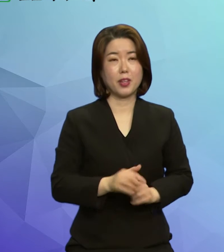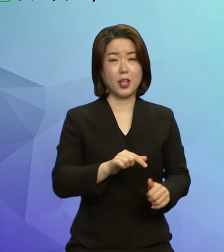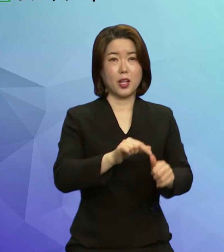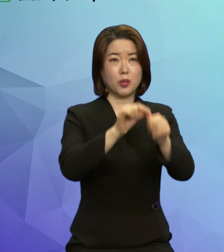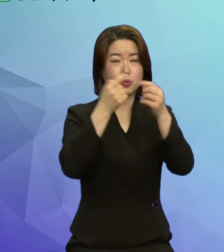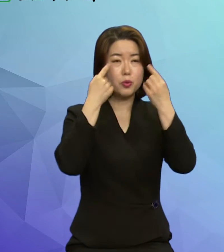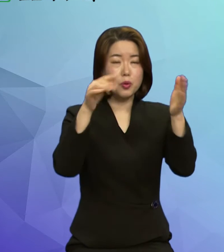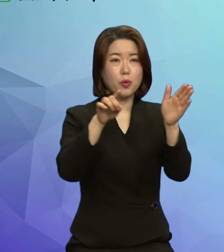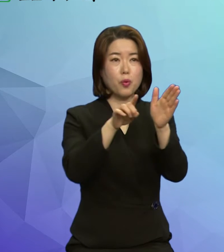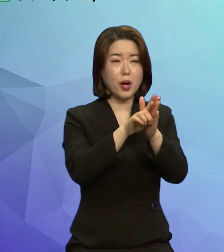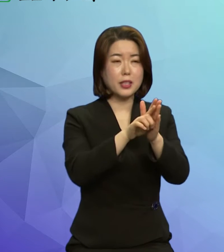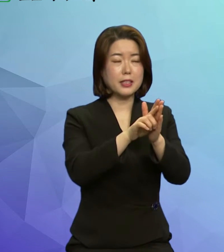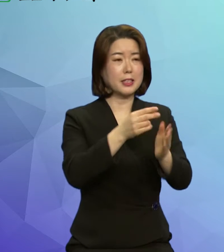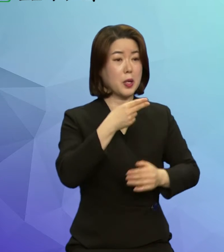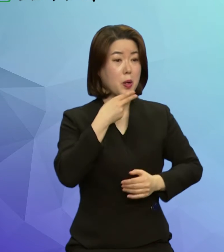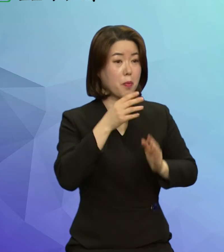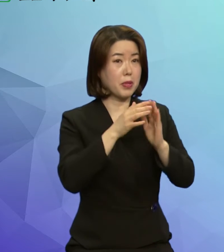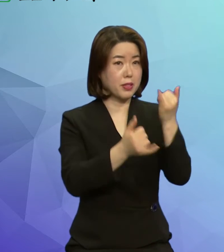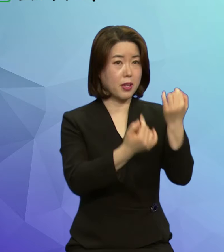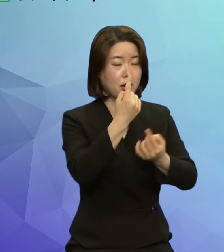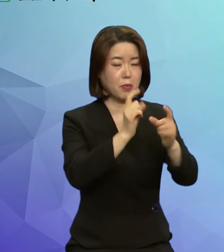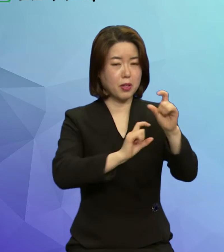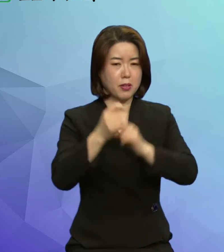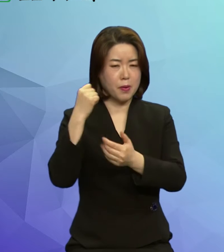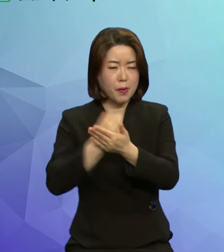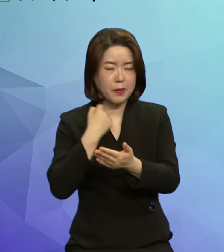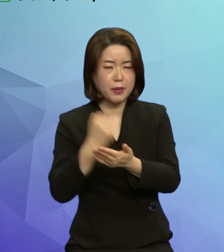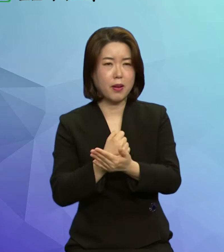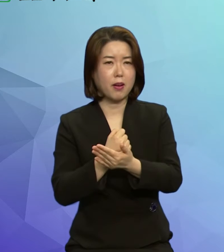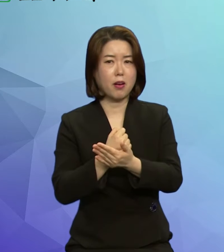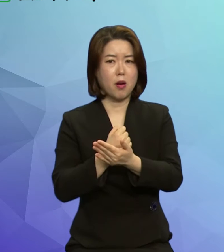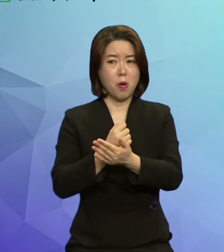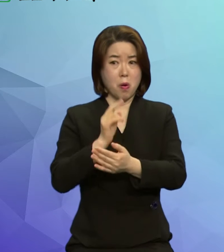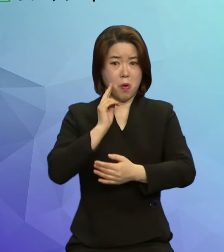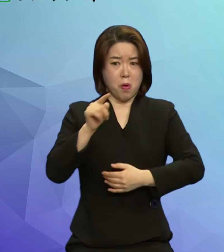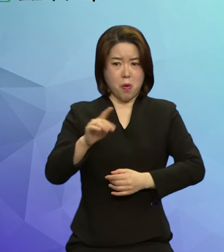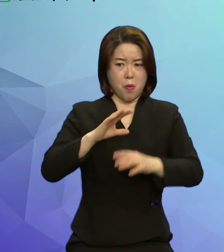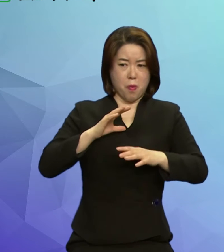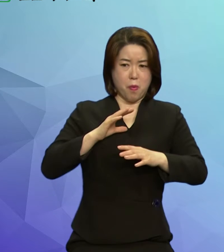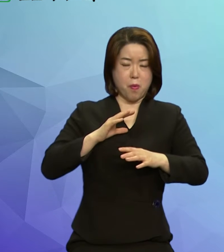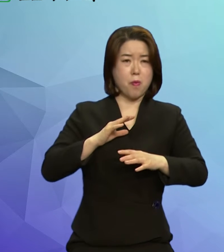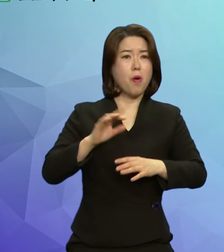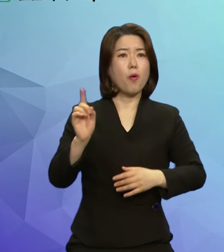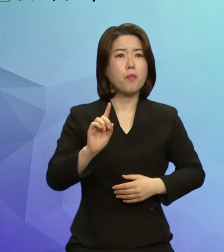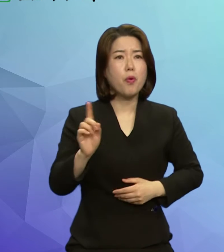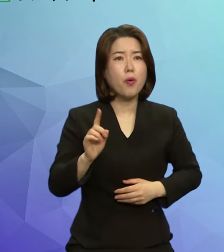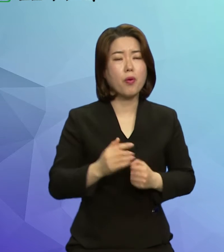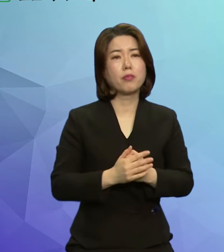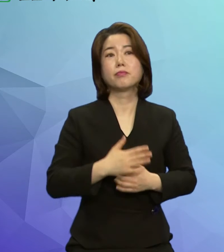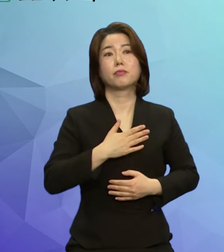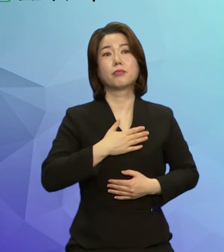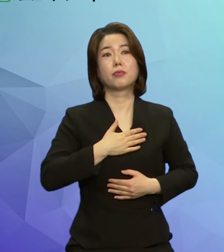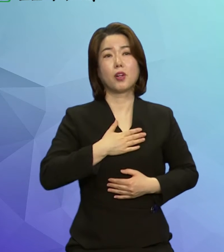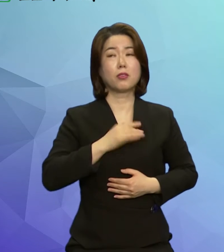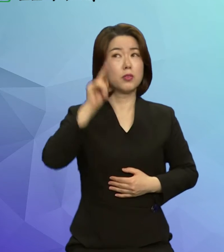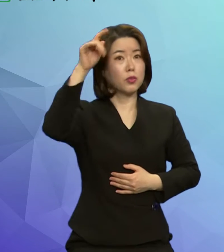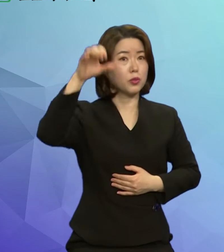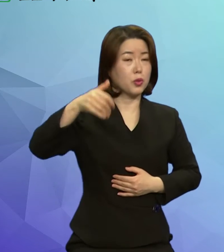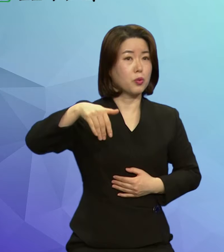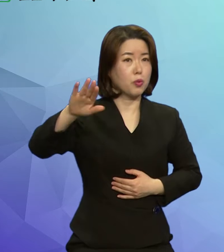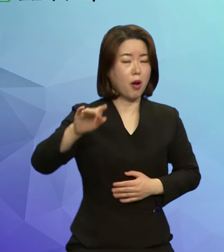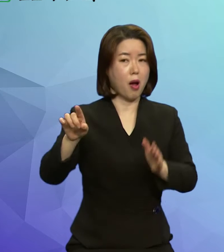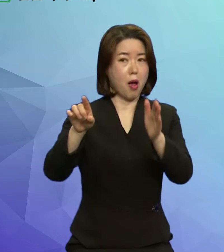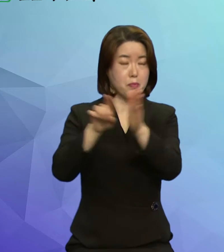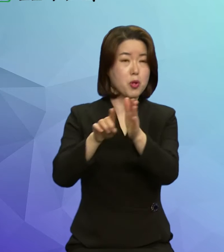구원의 확신이 없는 사람보다 더 안타깝고 심지어 무섭기까지 하는 것이 뭐냐면 자기는 천국에 갈